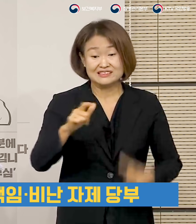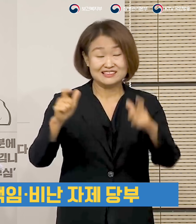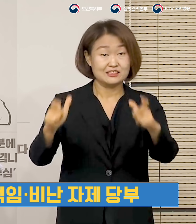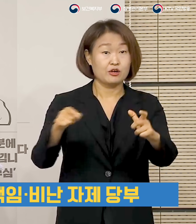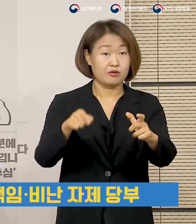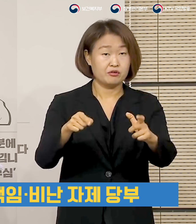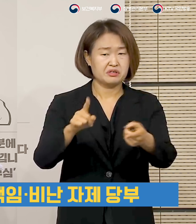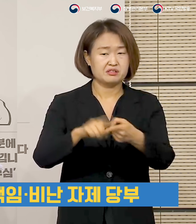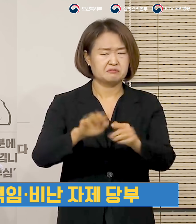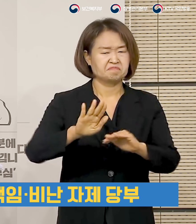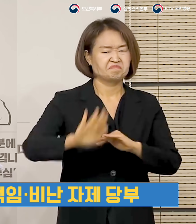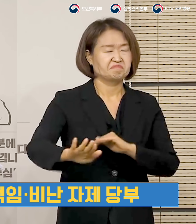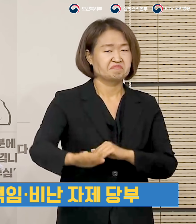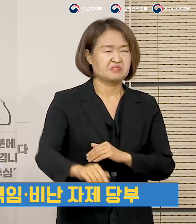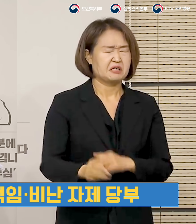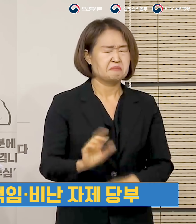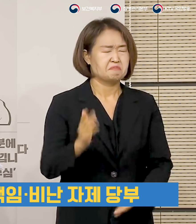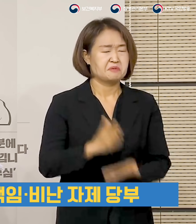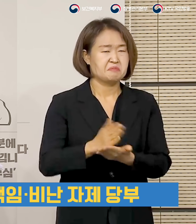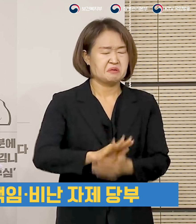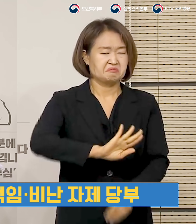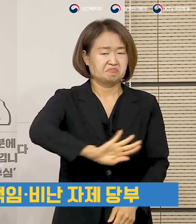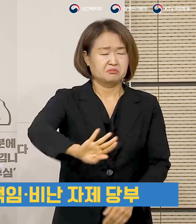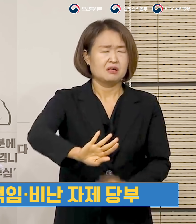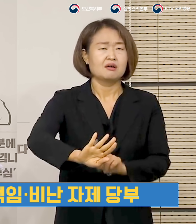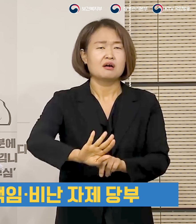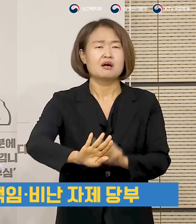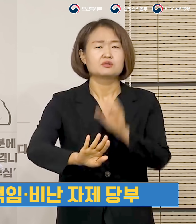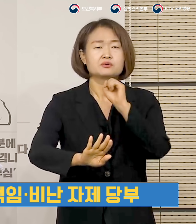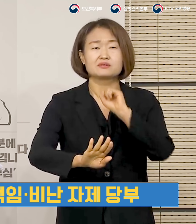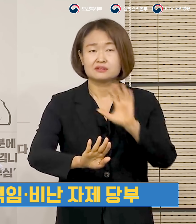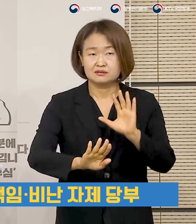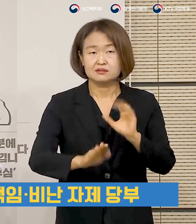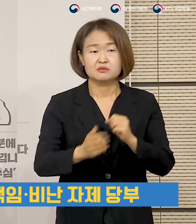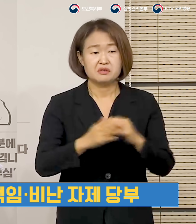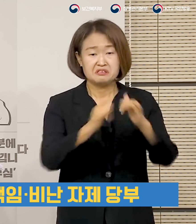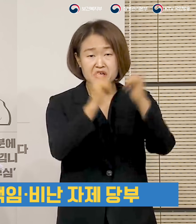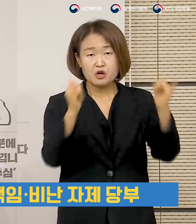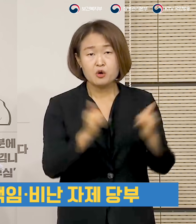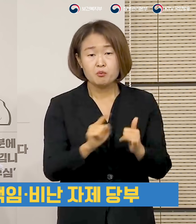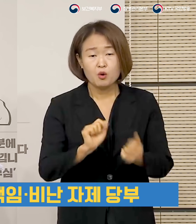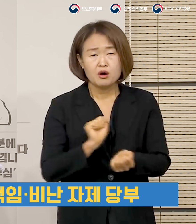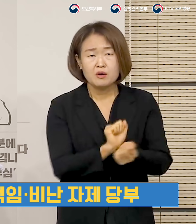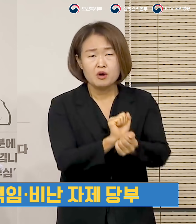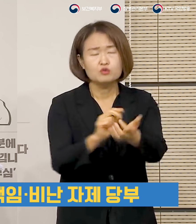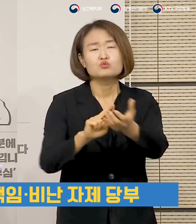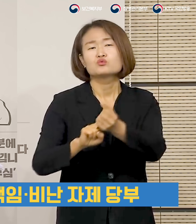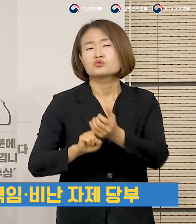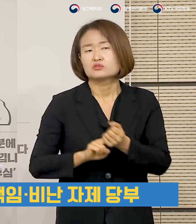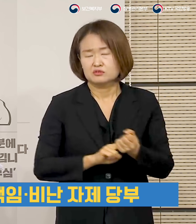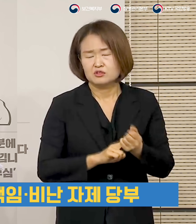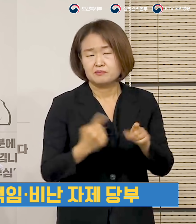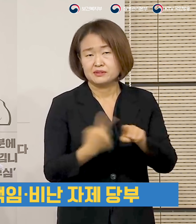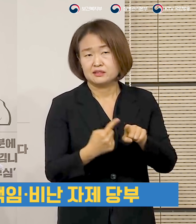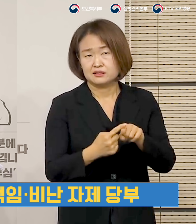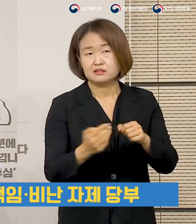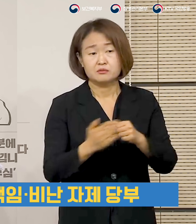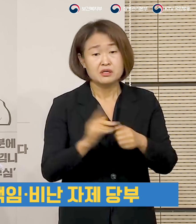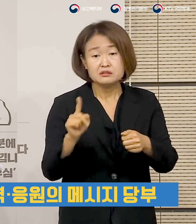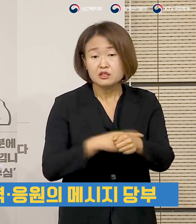대한 차별과 배제는 결국 감염을 숨기는 사회 분위기를 만들어서 우리 사회 전체가 위험해질 수